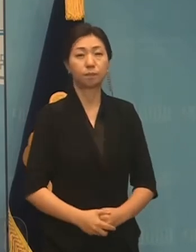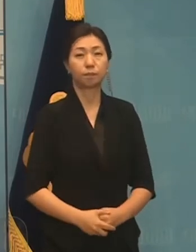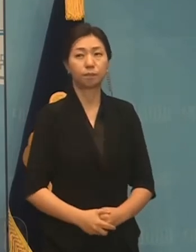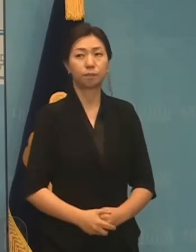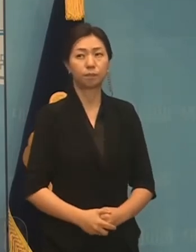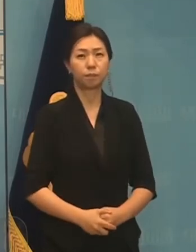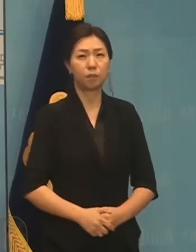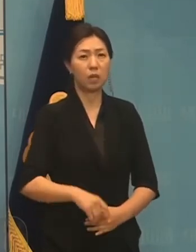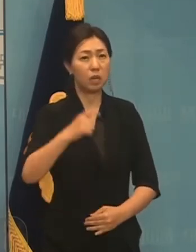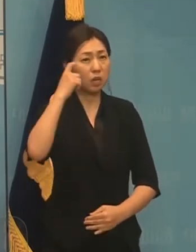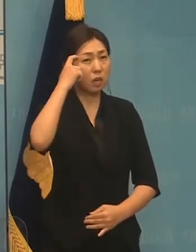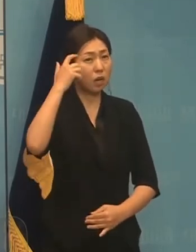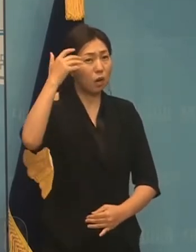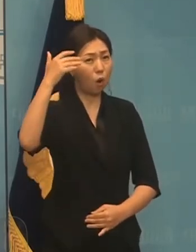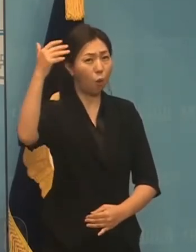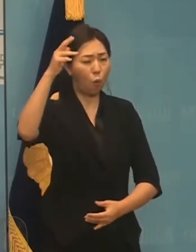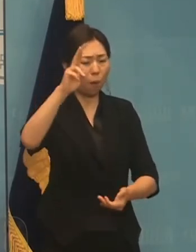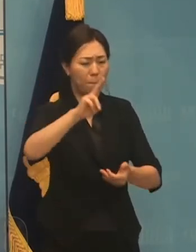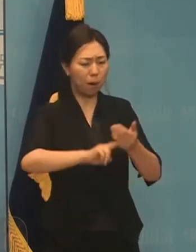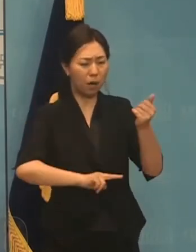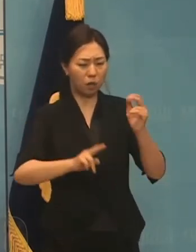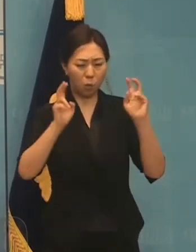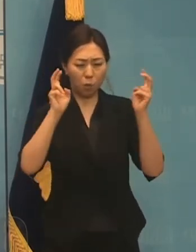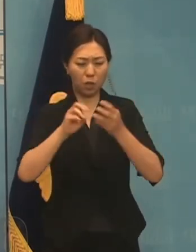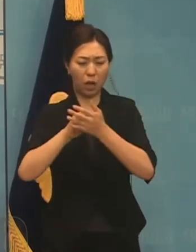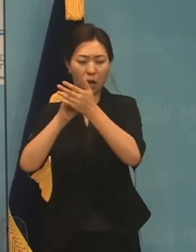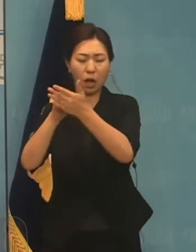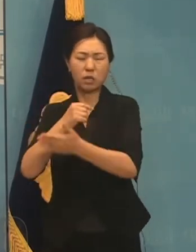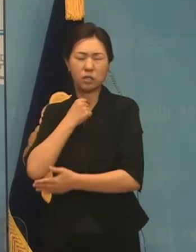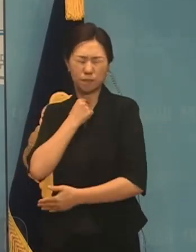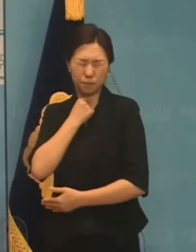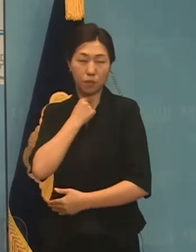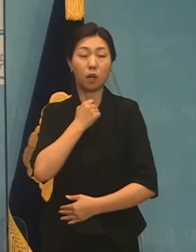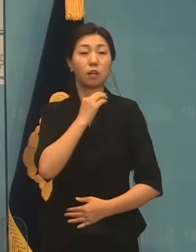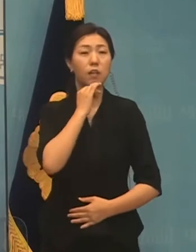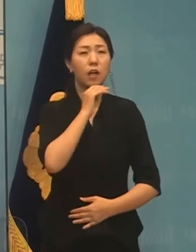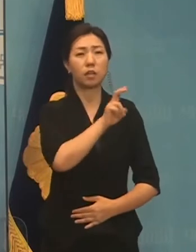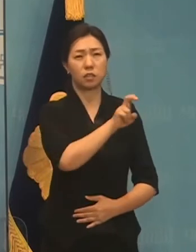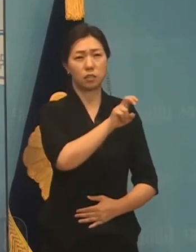영혼을 팔아서라도 취직하고 싶다는 2030 세대,